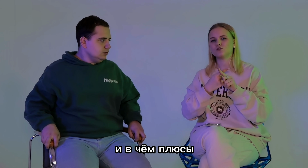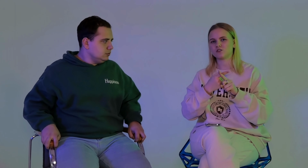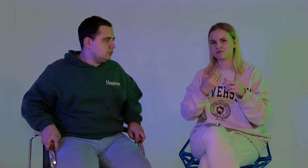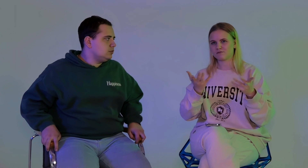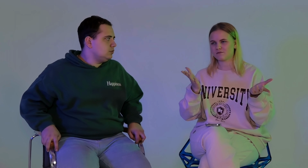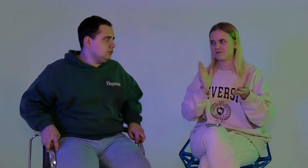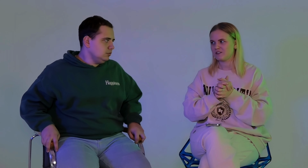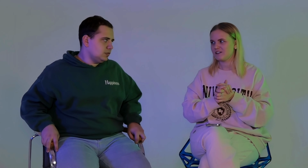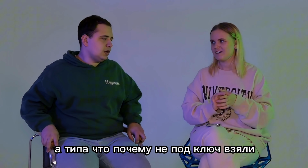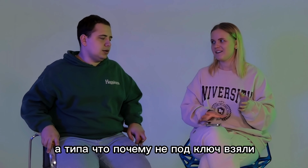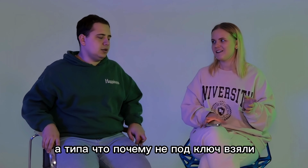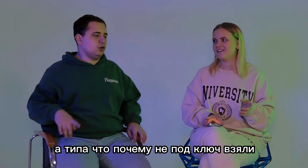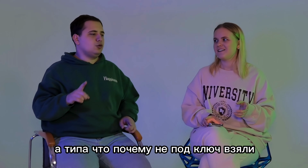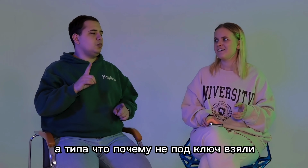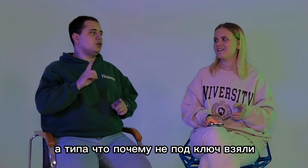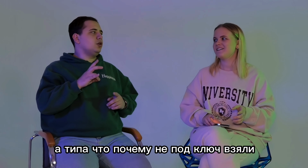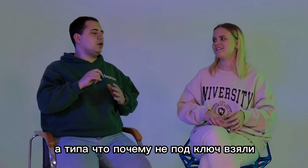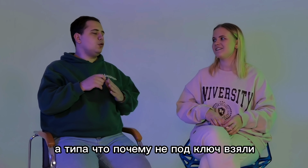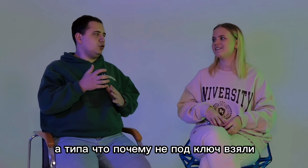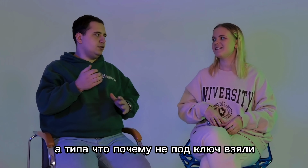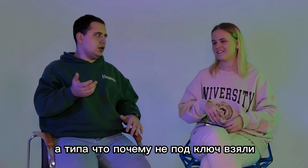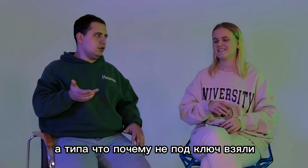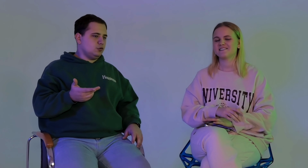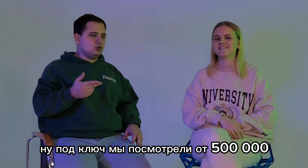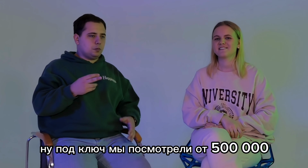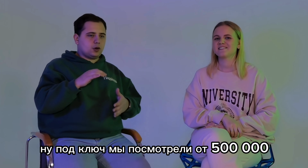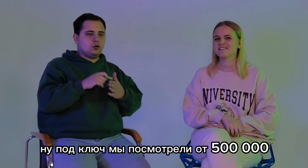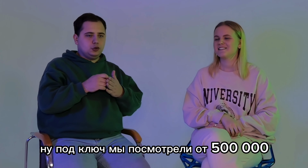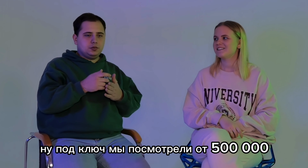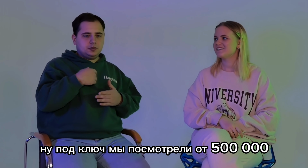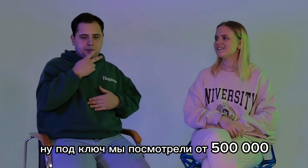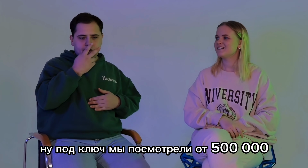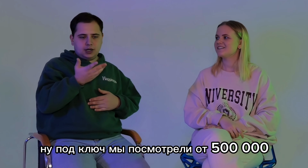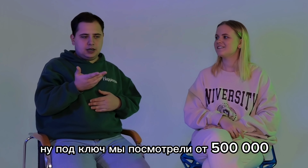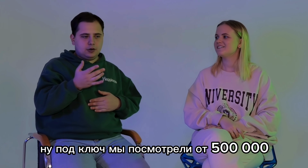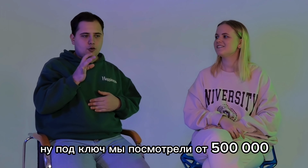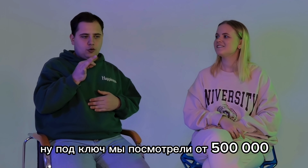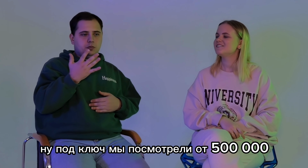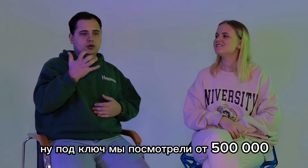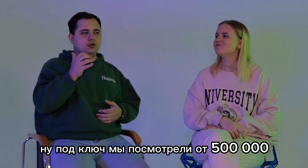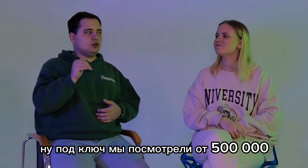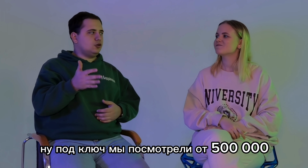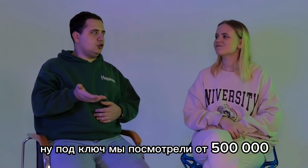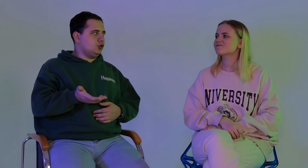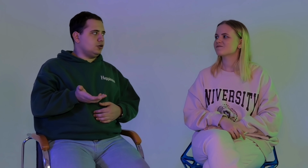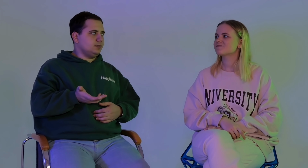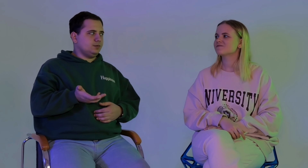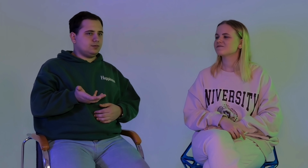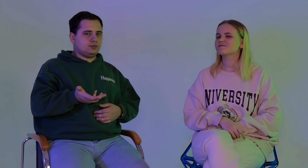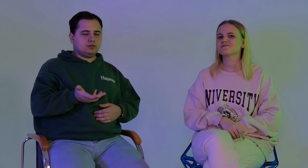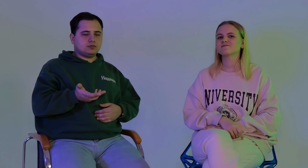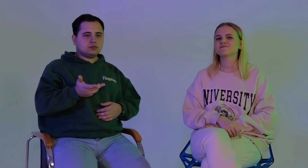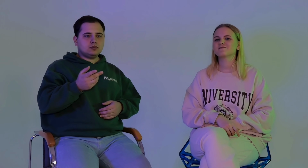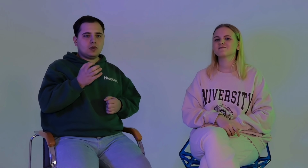плюсы? А, типа что, почему не под ключ взяли? Ну, под ключ мы посмотрели, вот 500 тысяч.